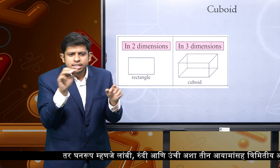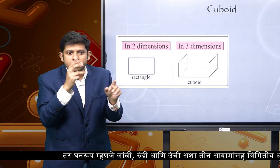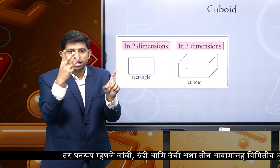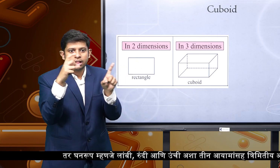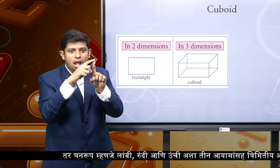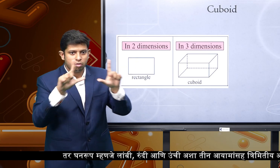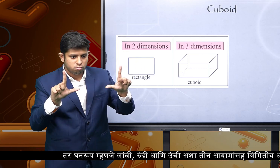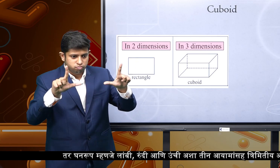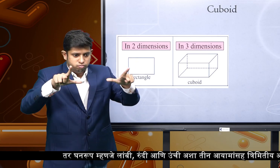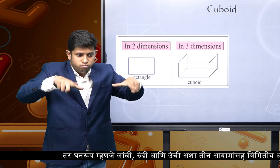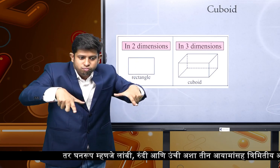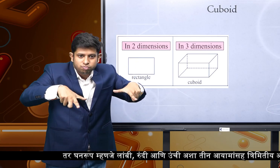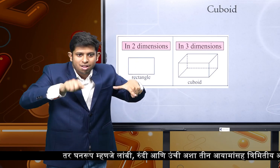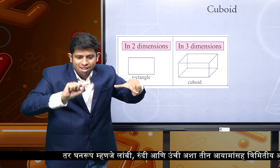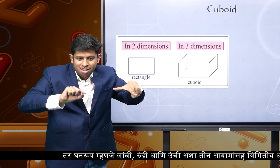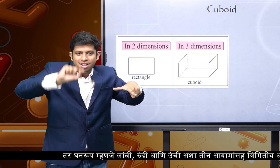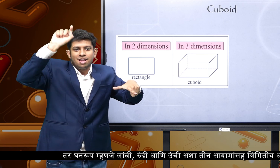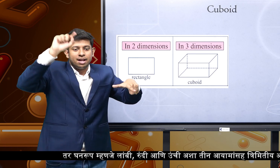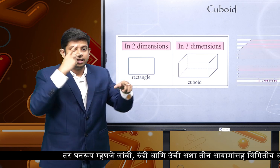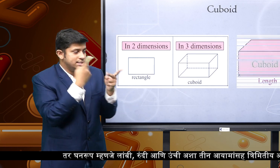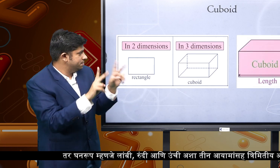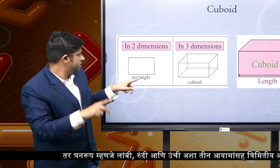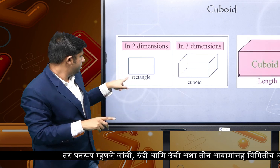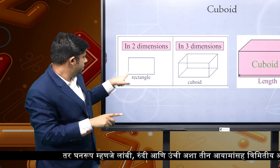अशा 3 आयामांसह त्रिमितीय आकृती.